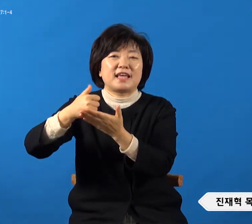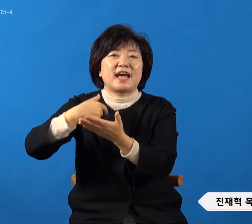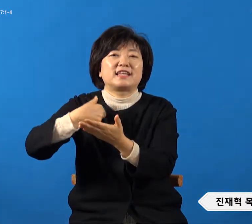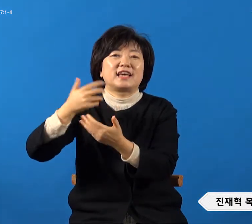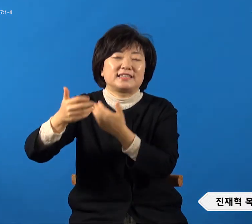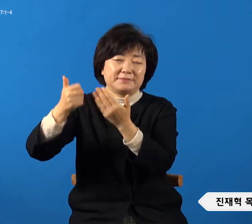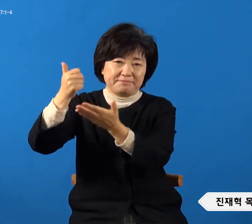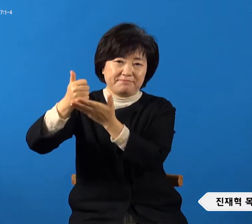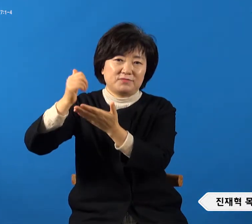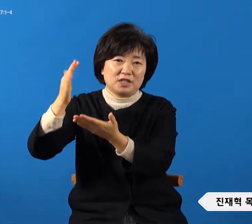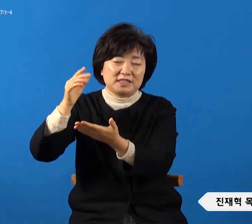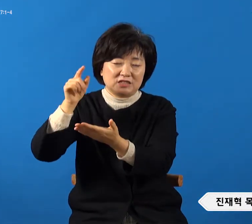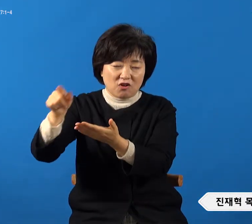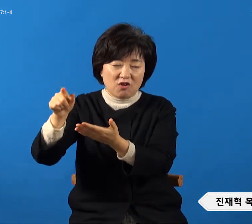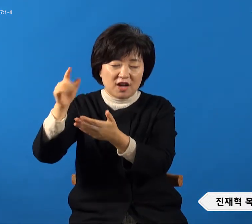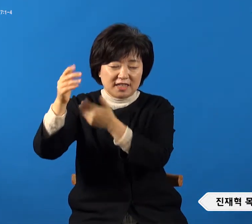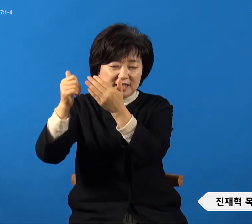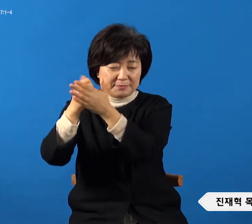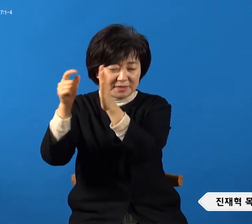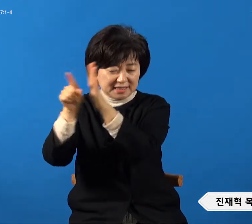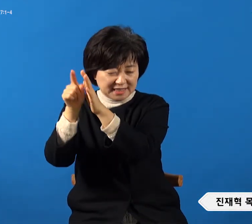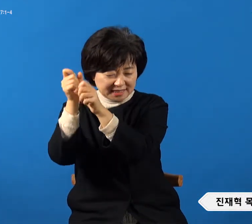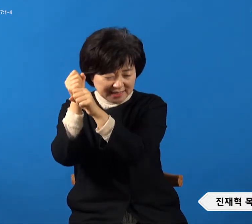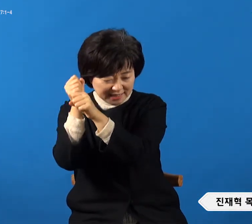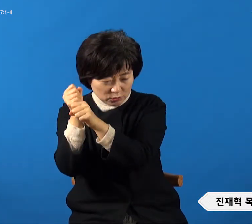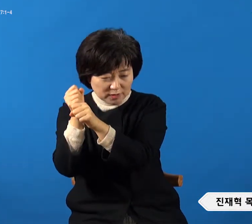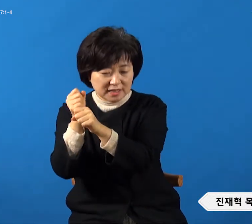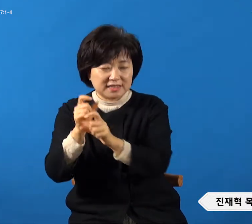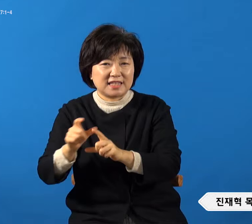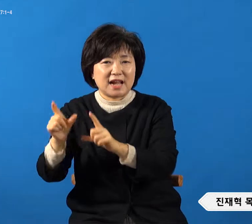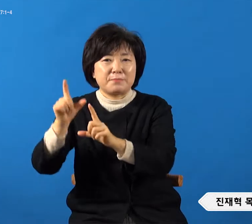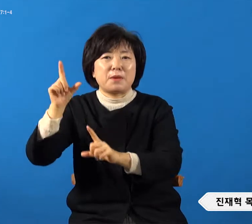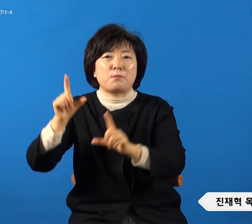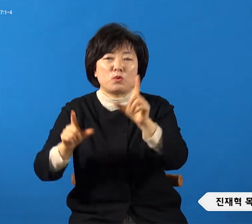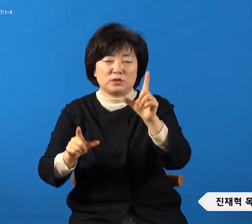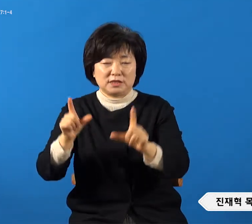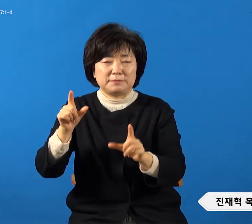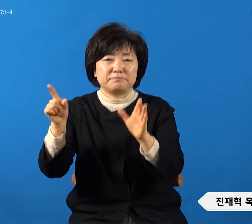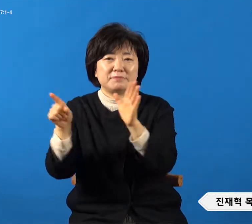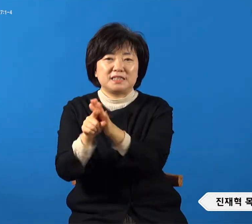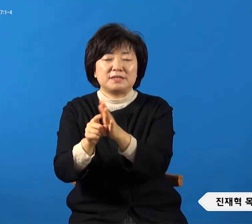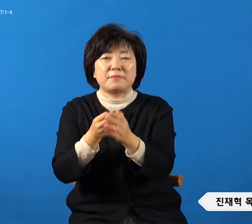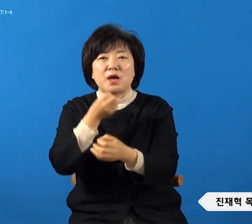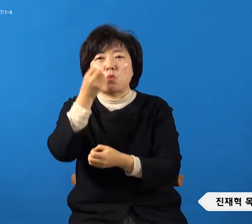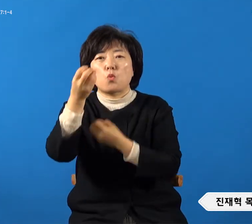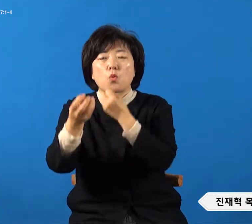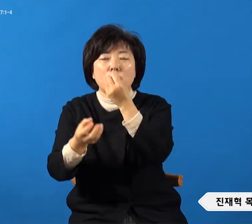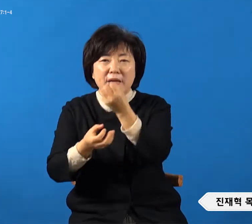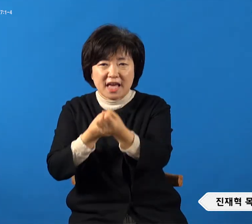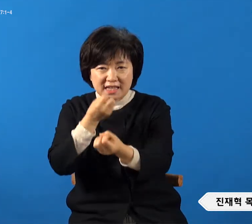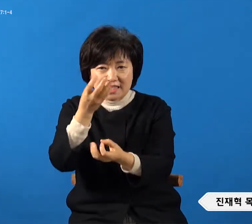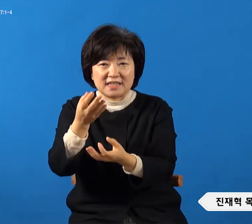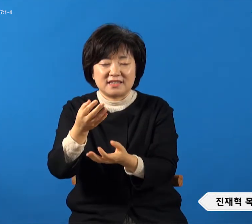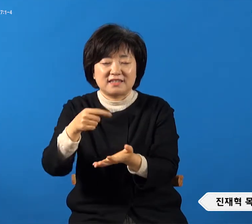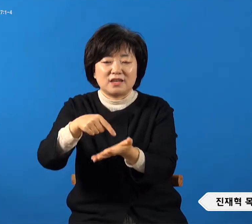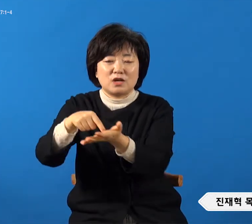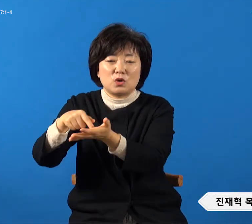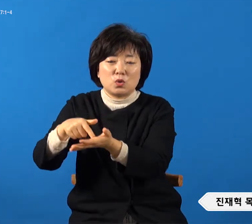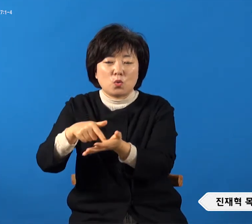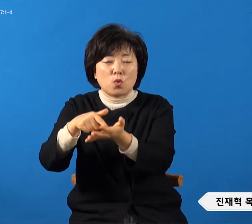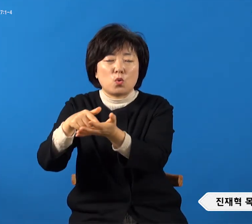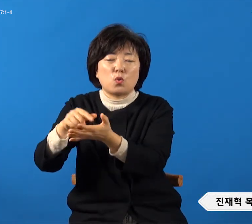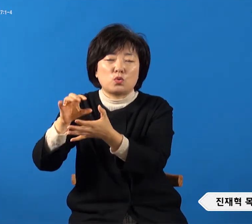것. 바로 하나님을 의존하는 삶의 모습, 그 믿음의 고백이 바로 고독의